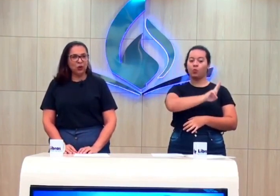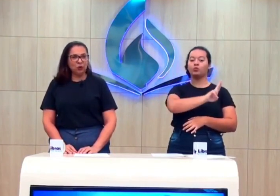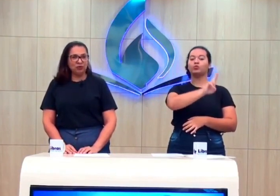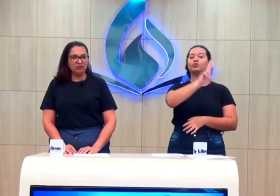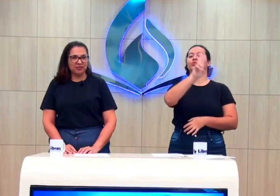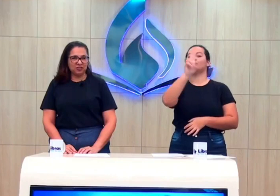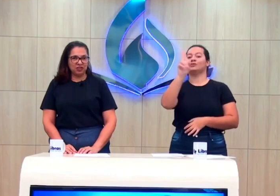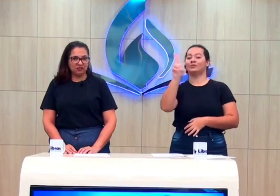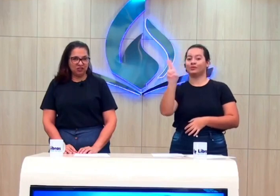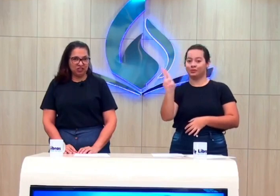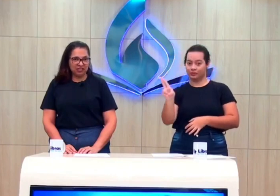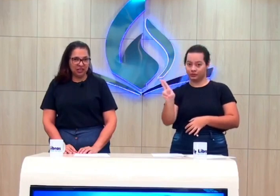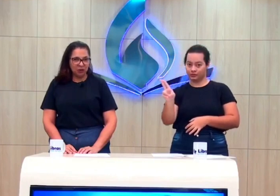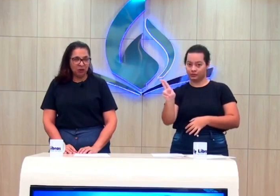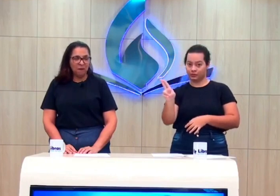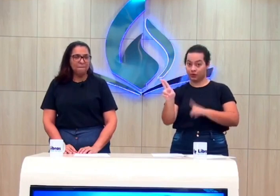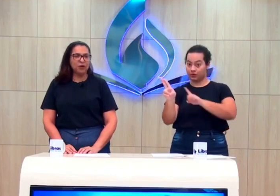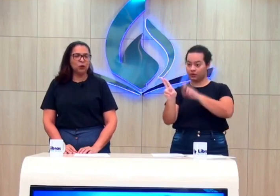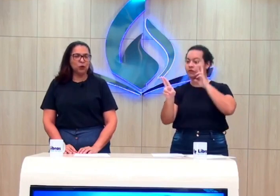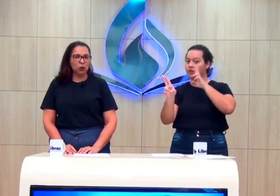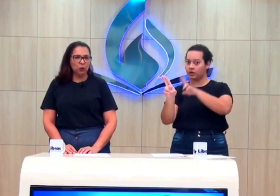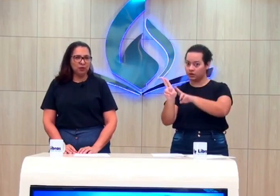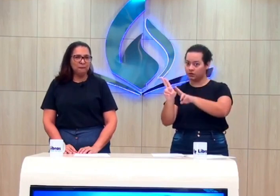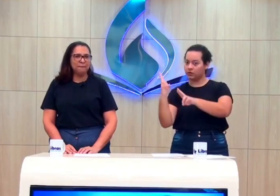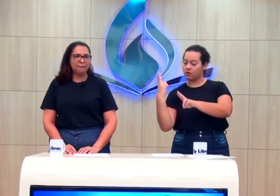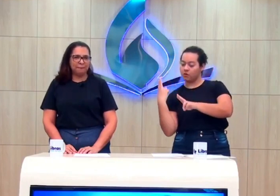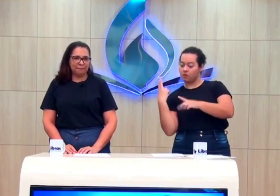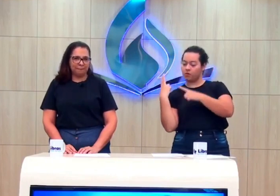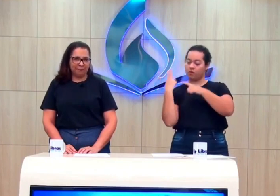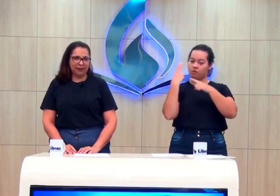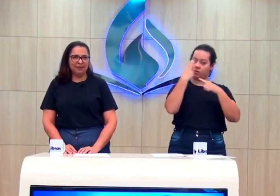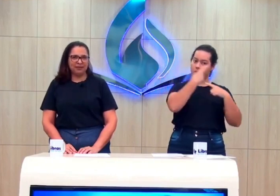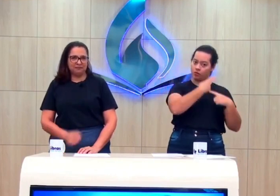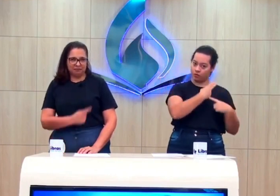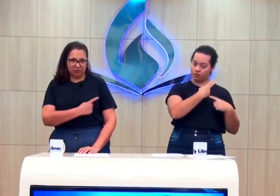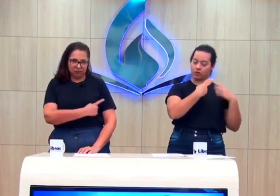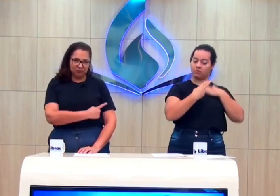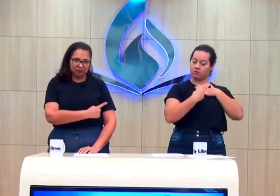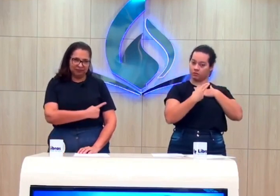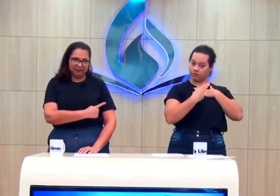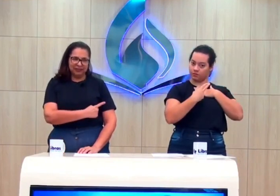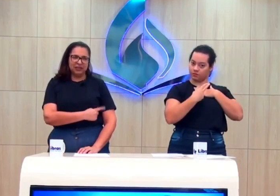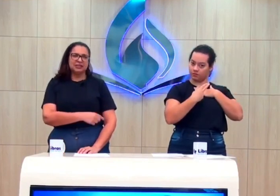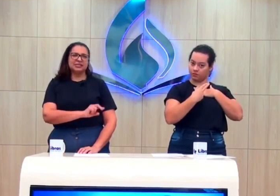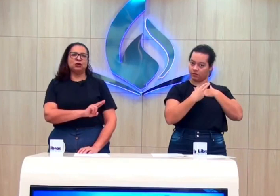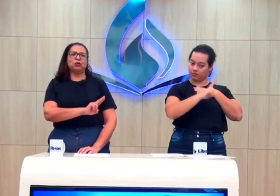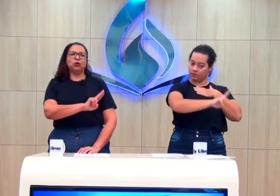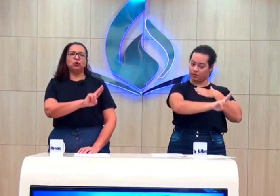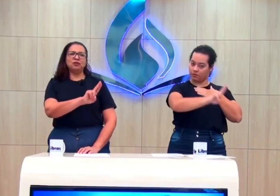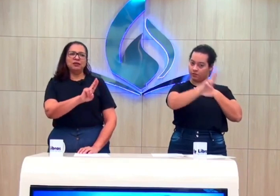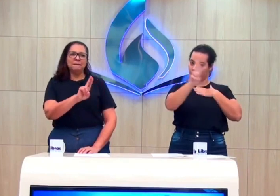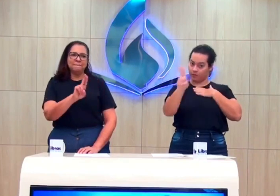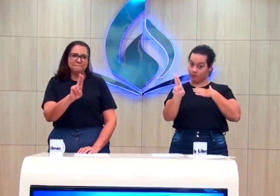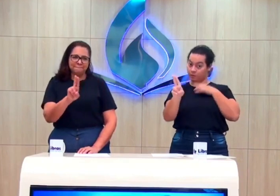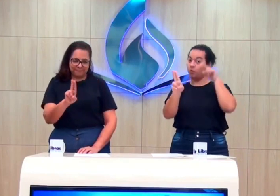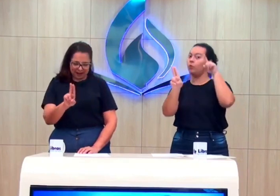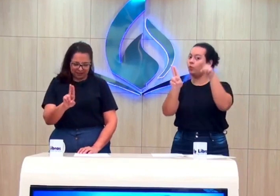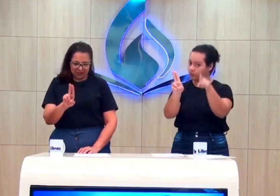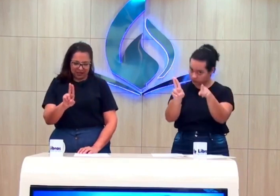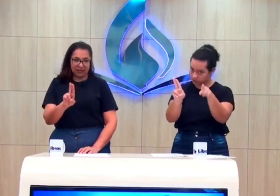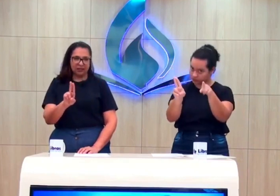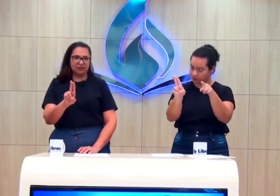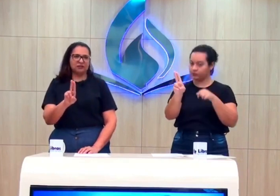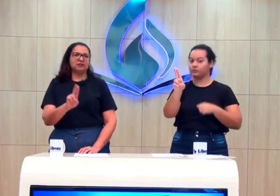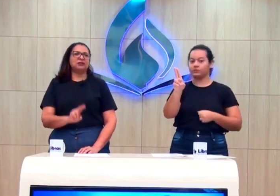seu nome. Vocês viram a direção? Meu nome para mim. Seu nome